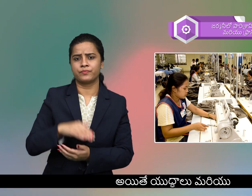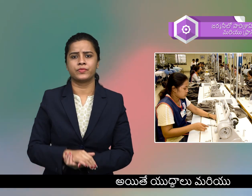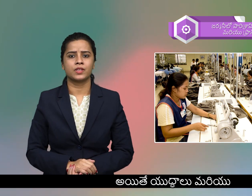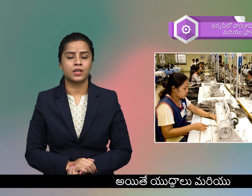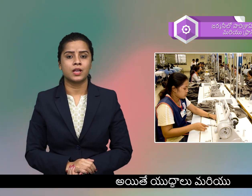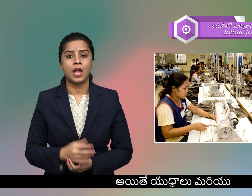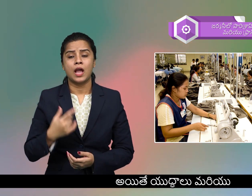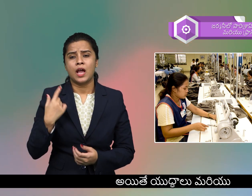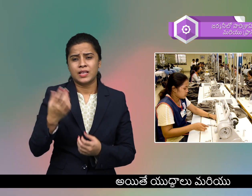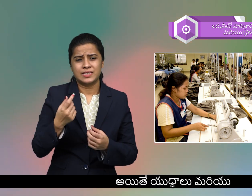మరియు